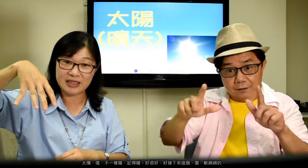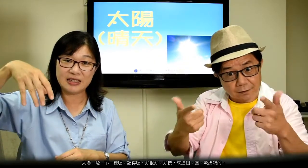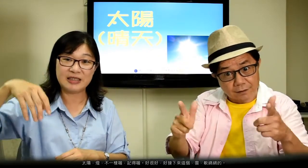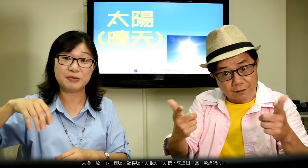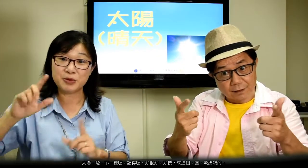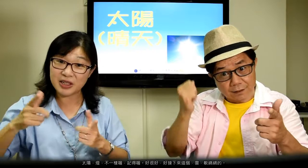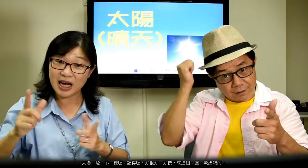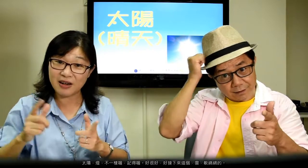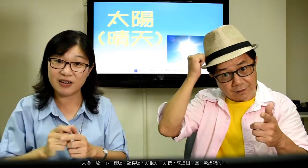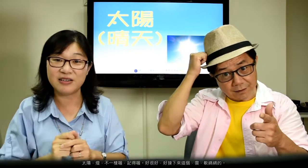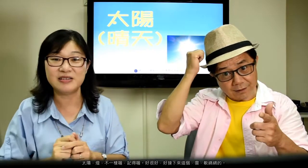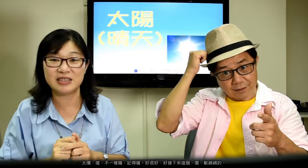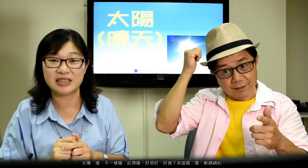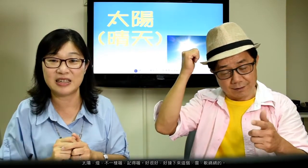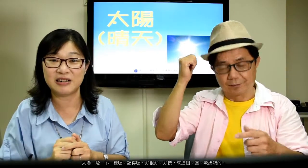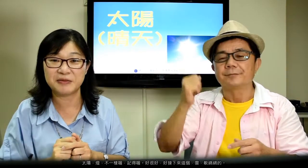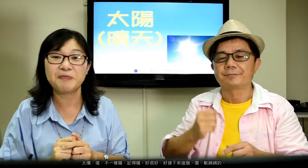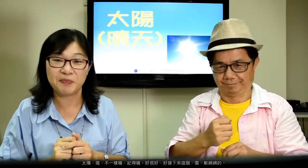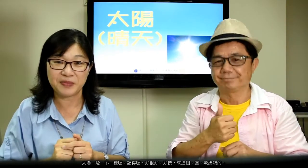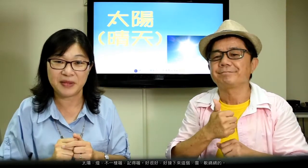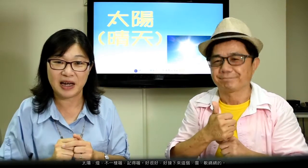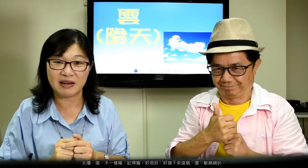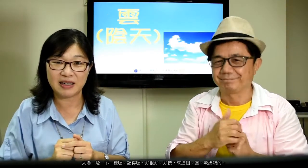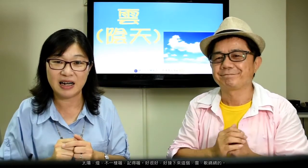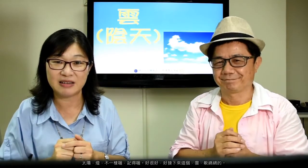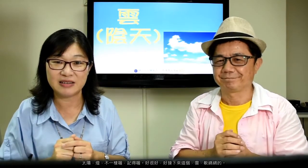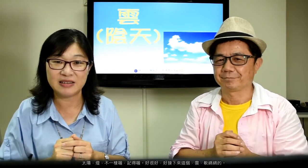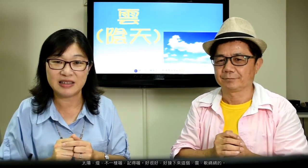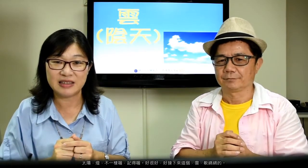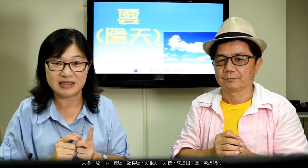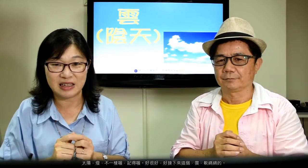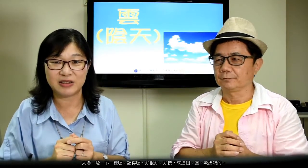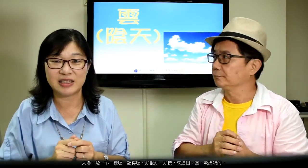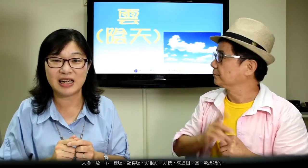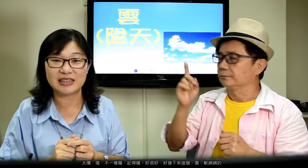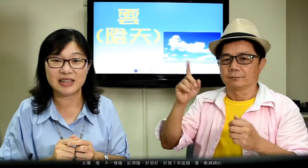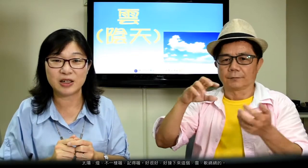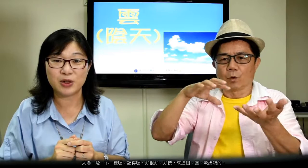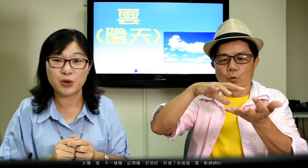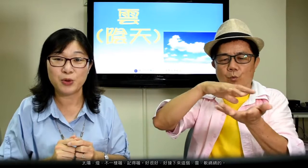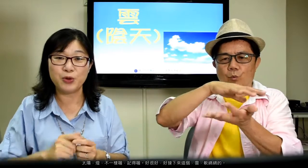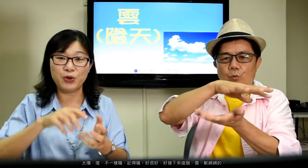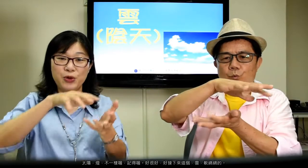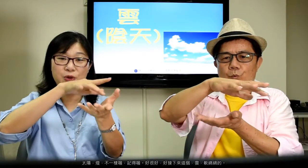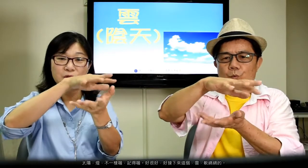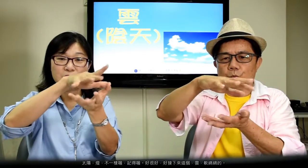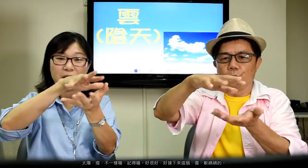灯，不一样哦，记得哦。好，很好。好，接下来这一个云，软